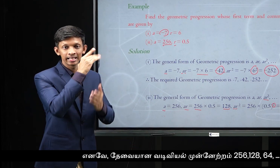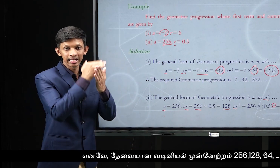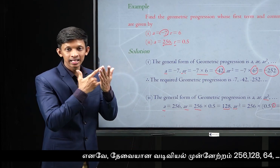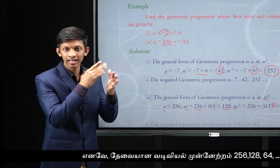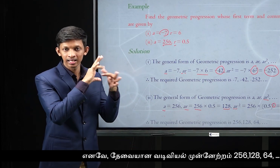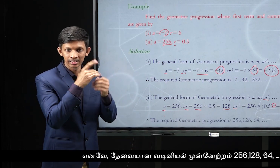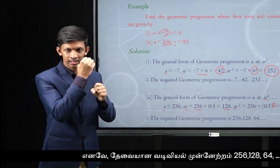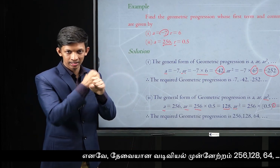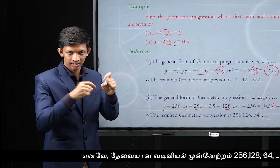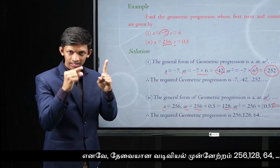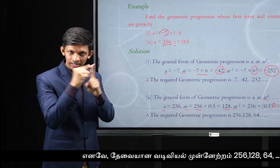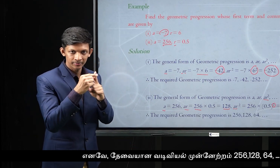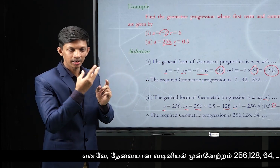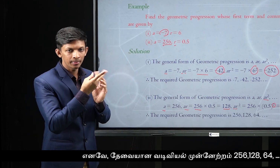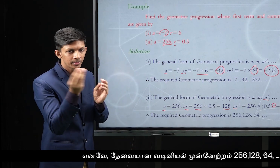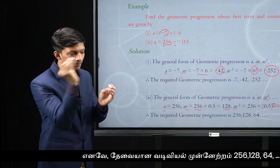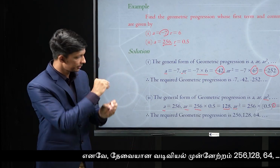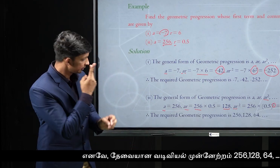எனவே தேவையான வடிவியல் முன்னேற்றம்